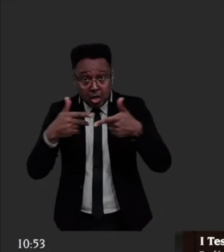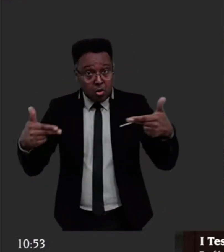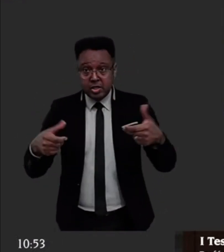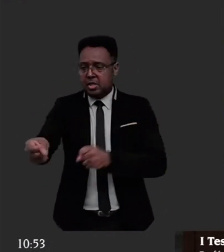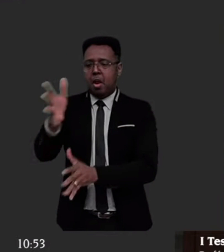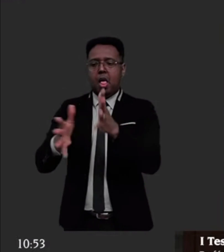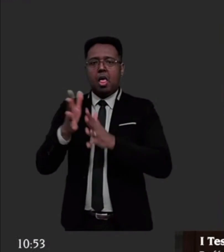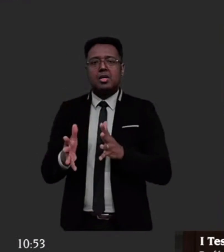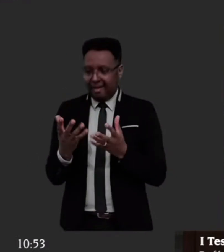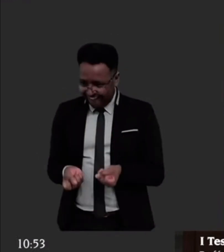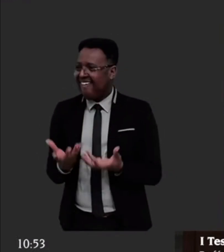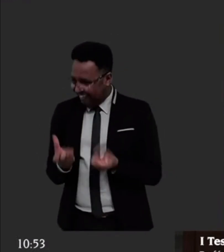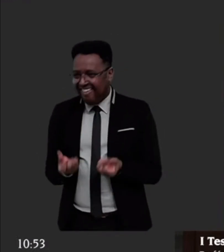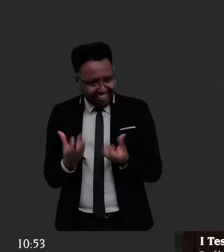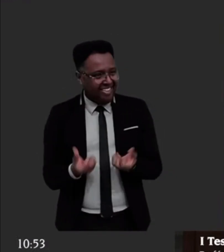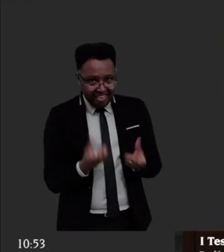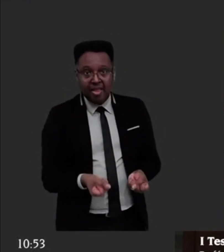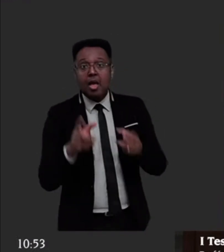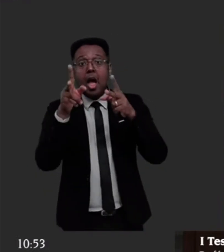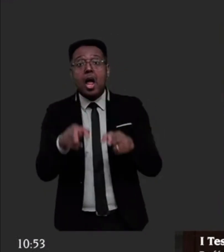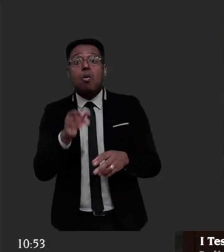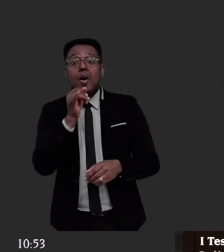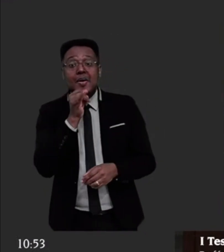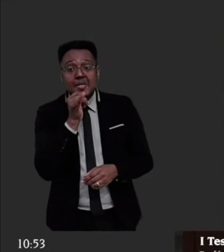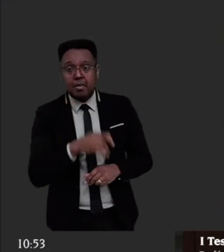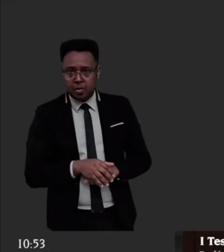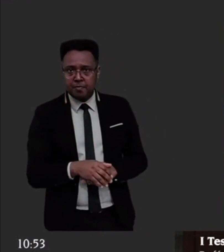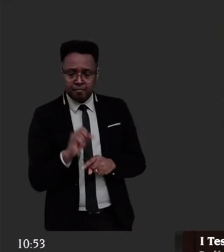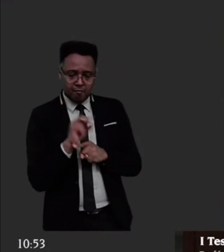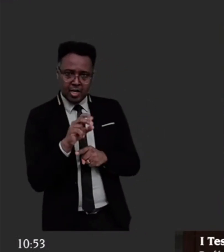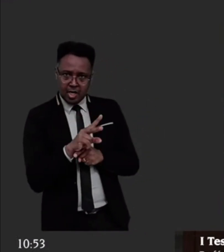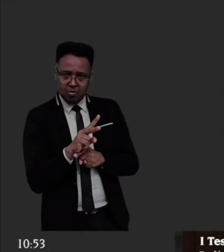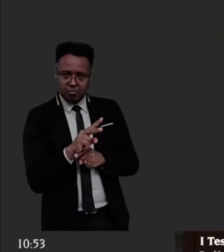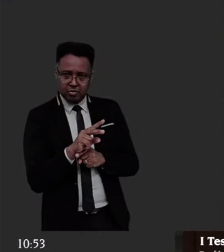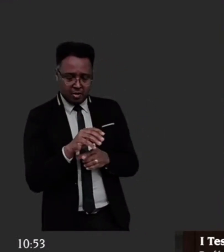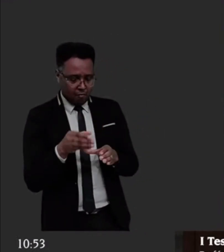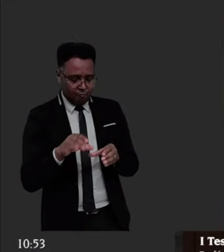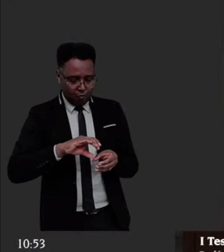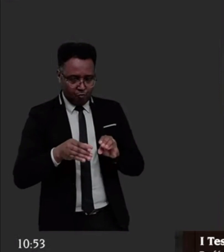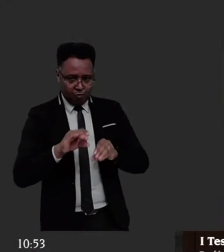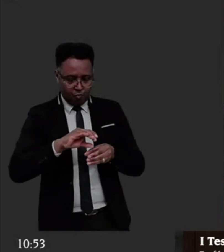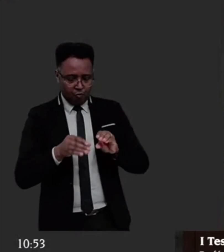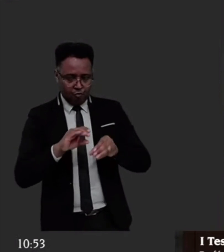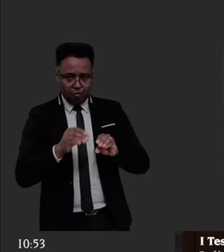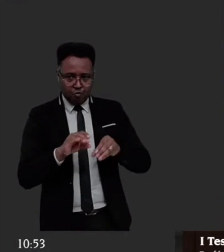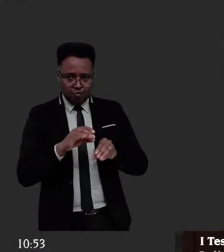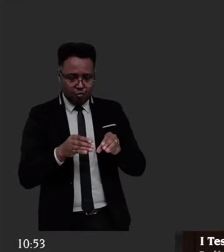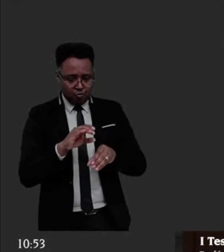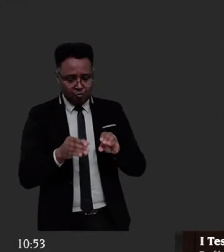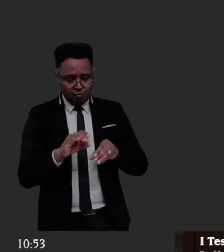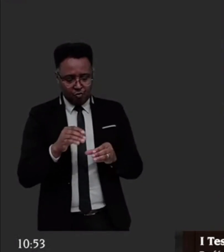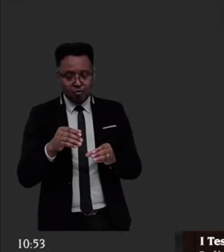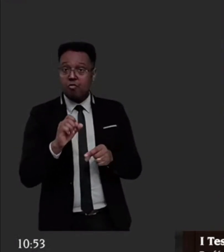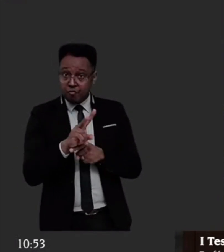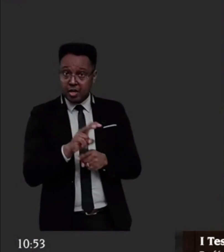para uma pessoa que ela não gosta, mas manda no endereço errado, no nome errado, chega o bateu. Não, é meu. Ah, chegou para mim, é